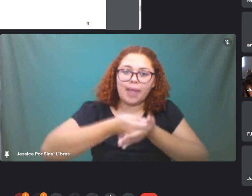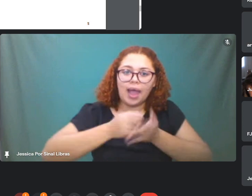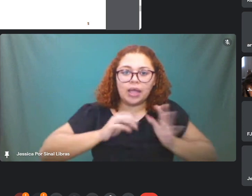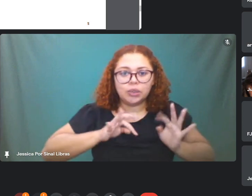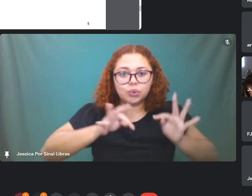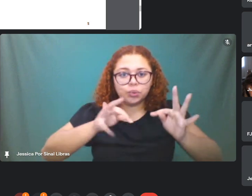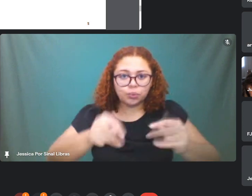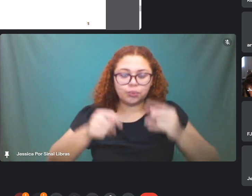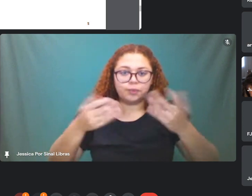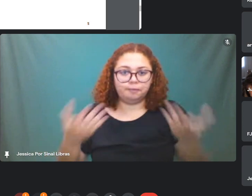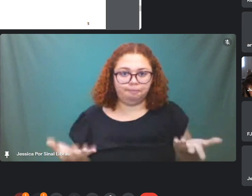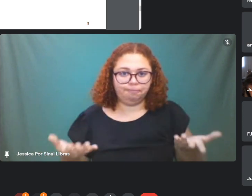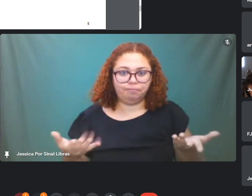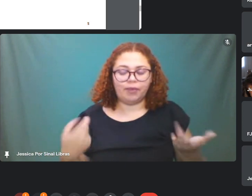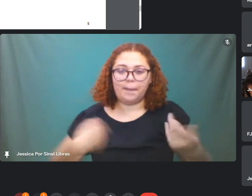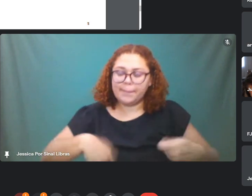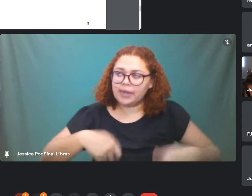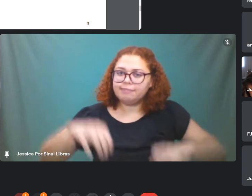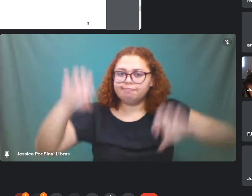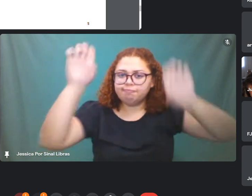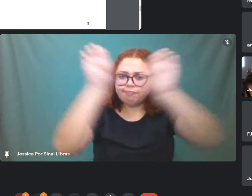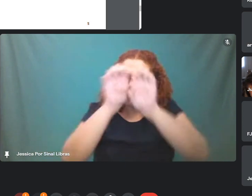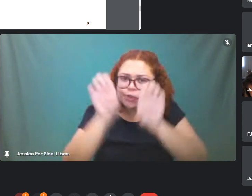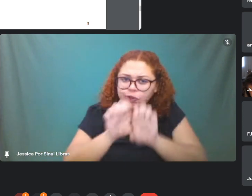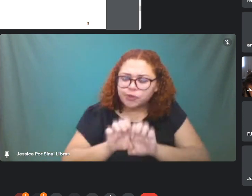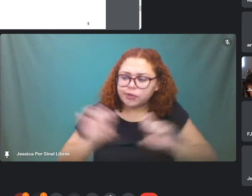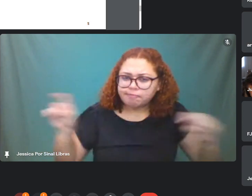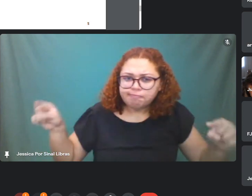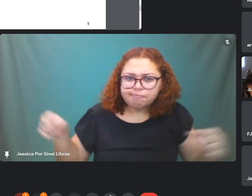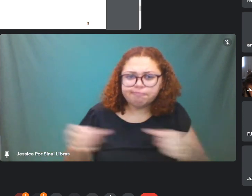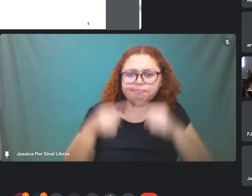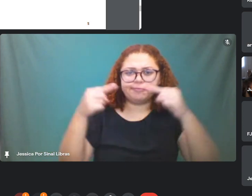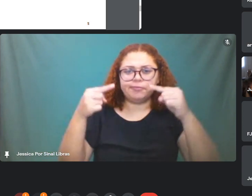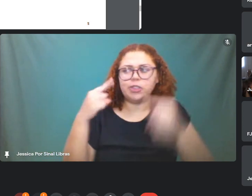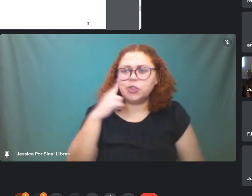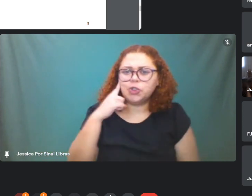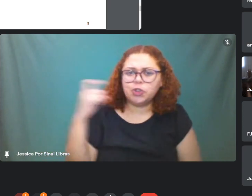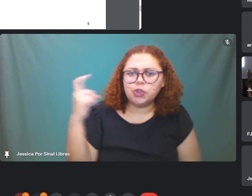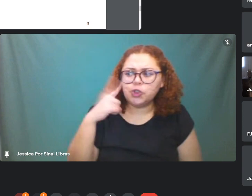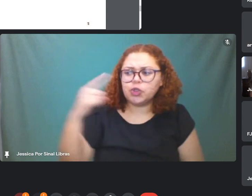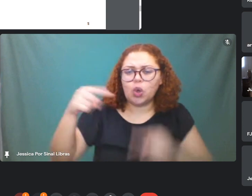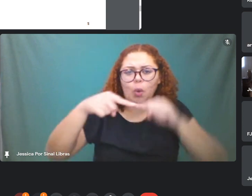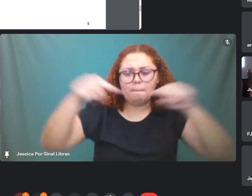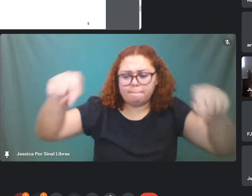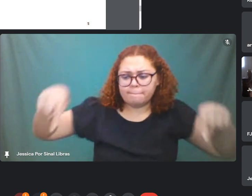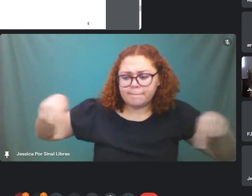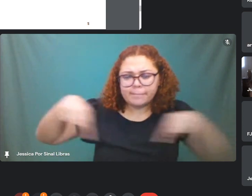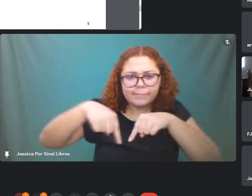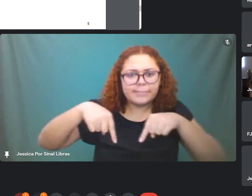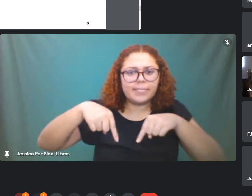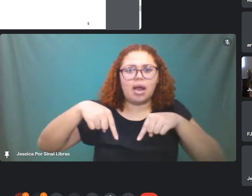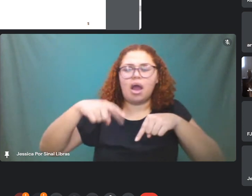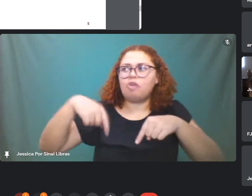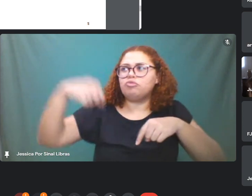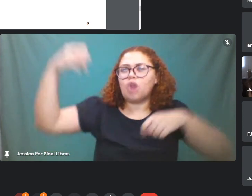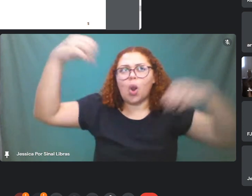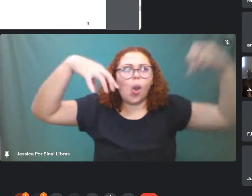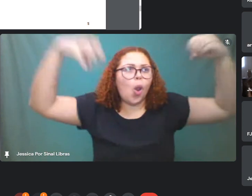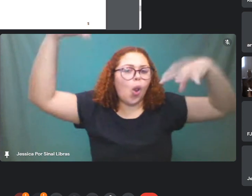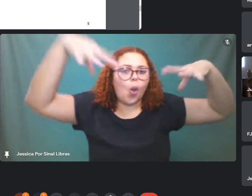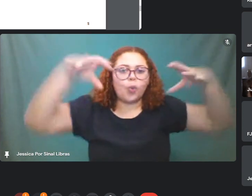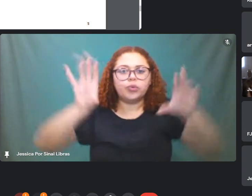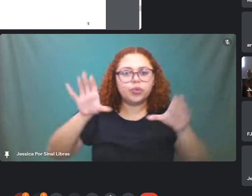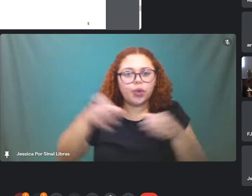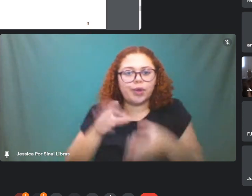de conseguir ter uma estrutura, que a gente precisa, de som, de palco, de iluminação, de equipe, tudo isso podendo